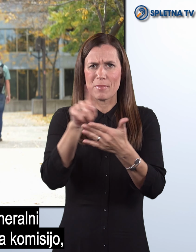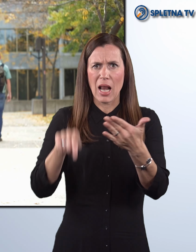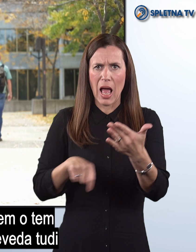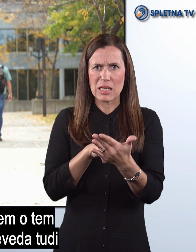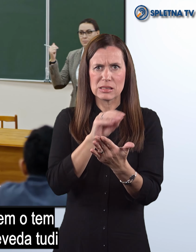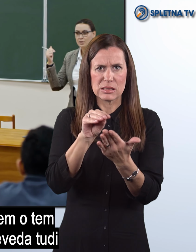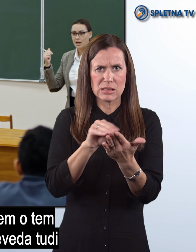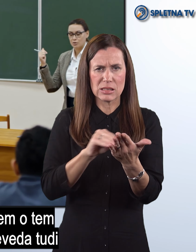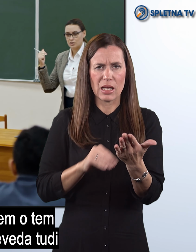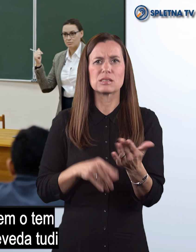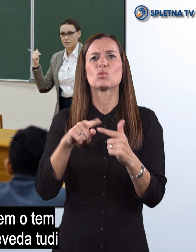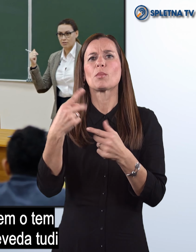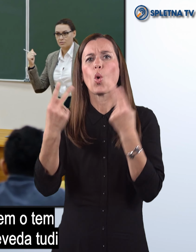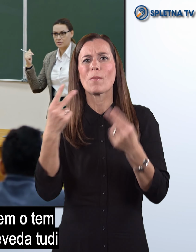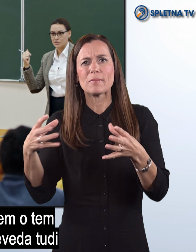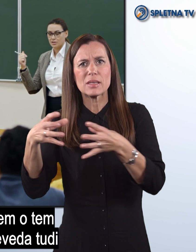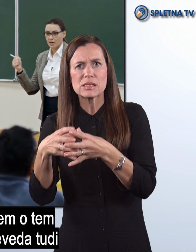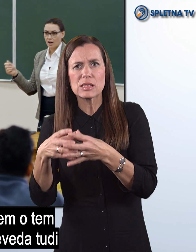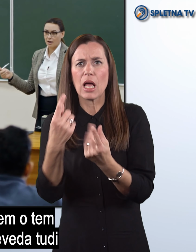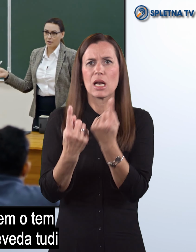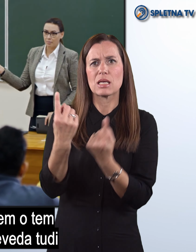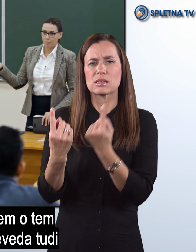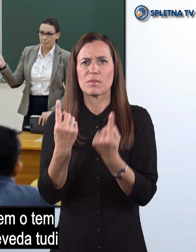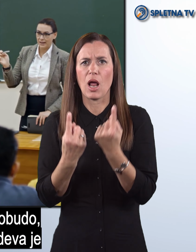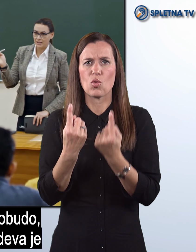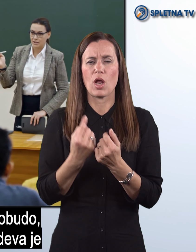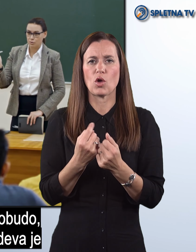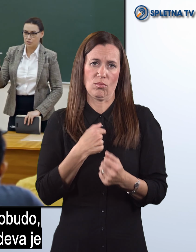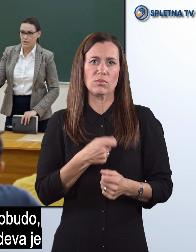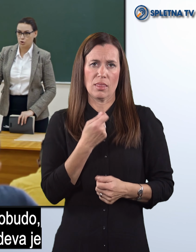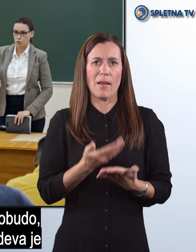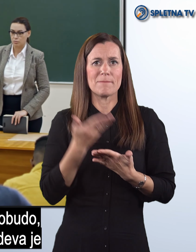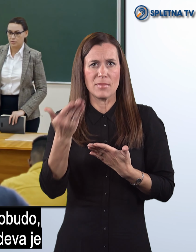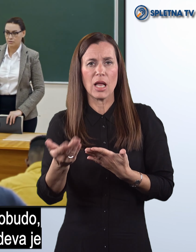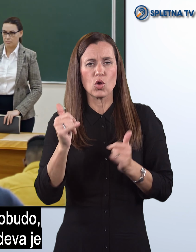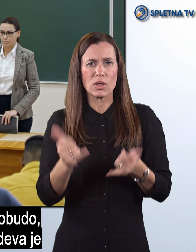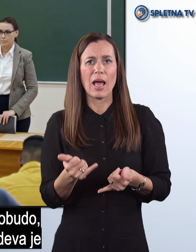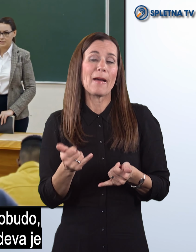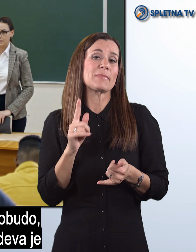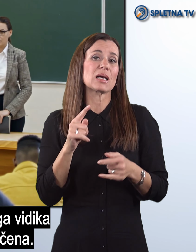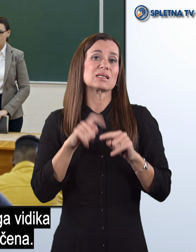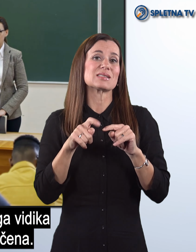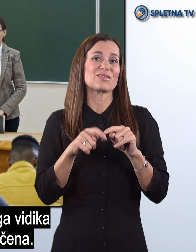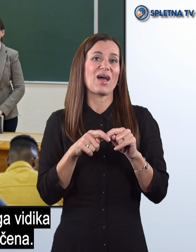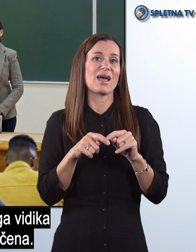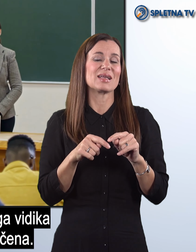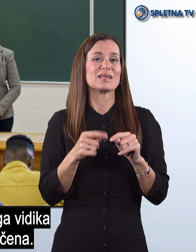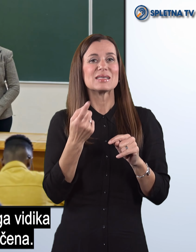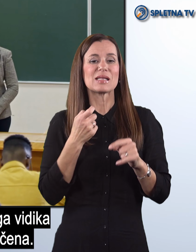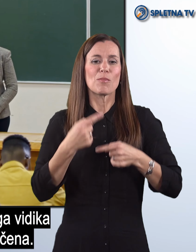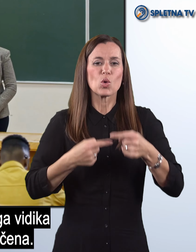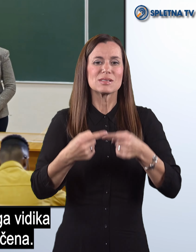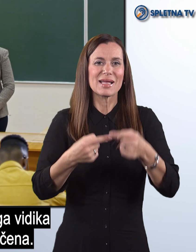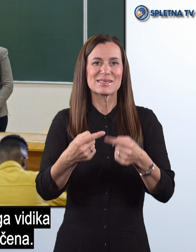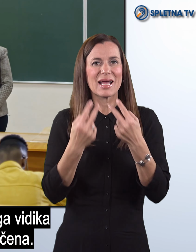komisijo. Komisija potem o tem razpravlja, seveda tudi na mojo pobudo. ampak zadeva je z procesnega